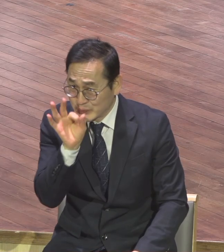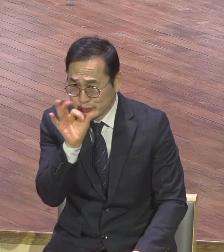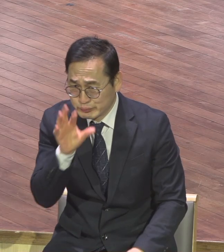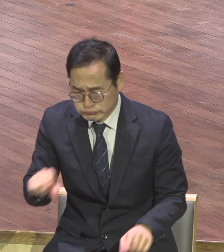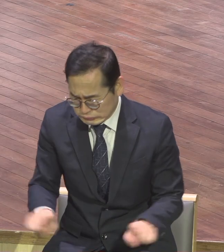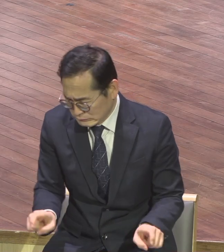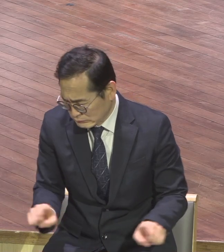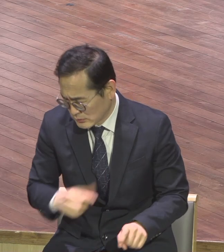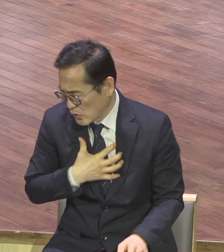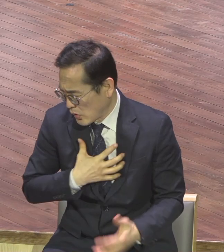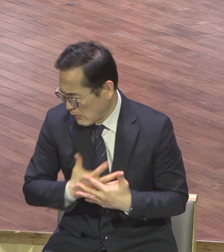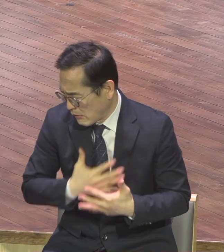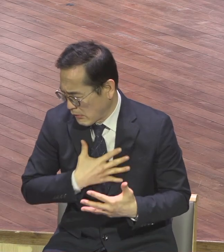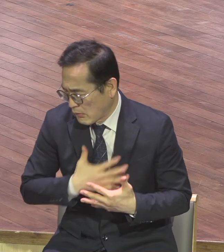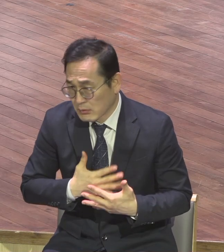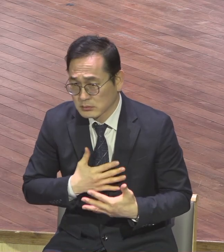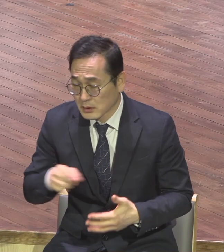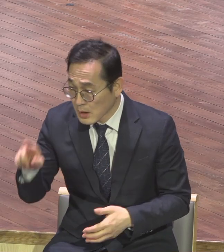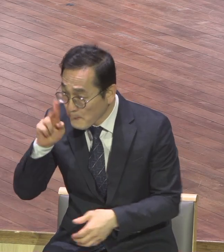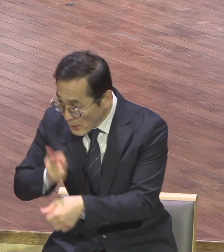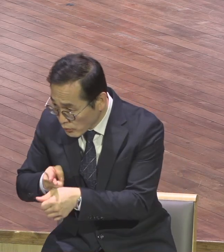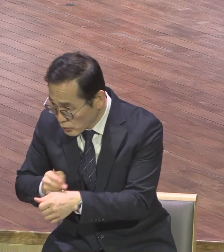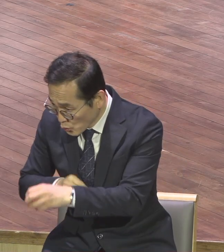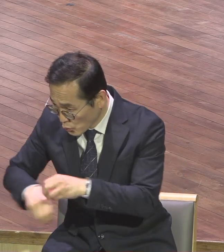기뻐하고 기뻐한다.